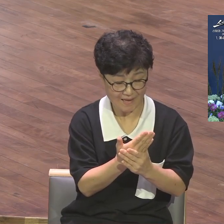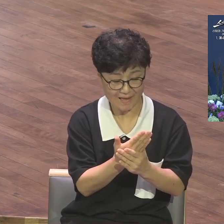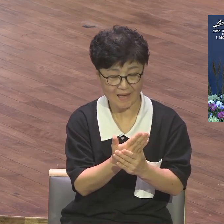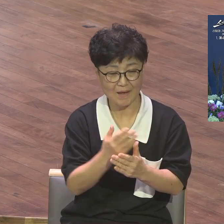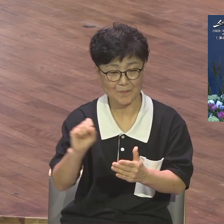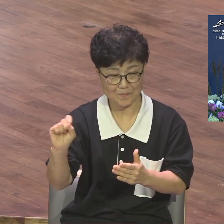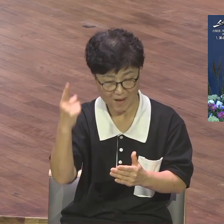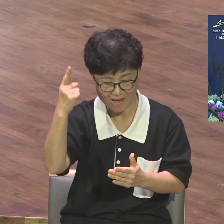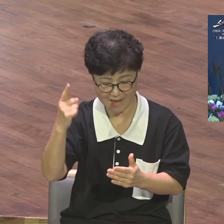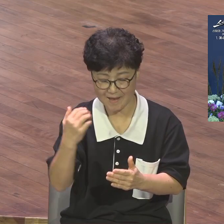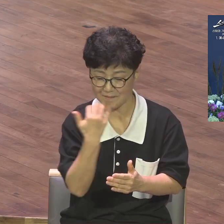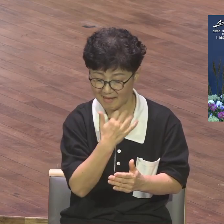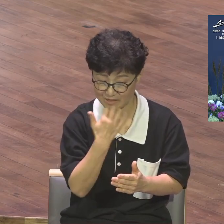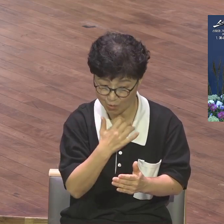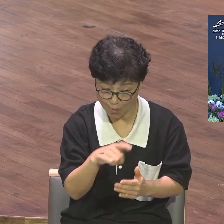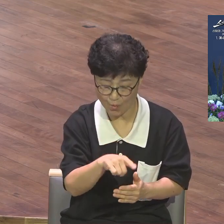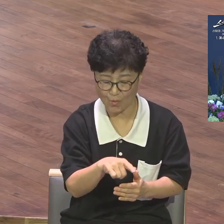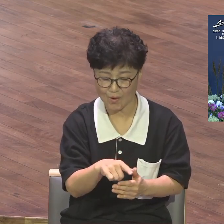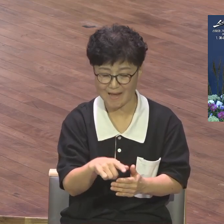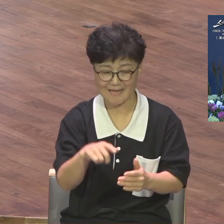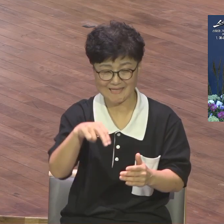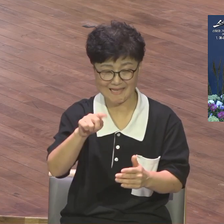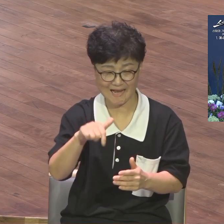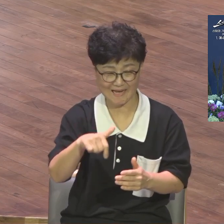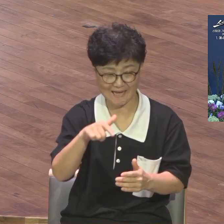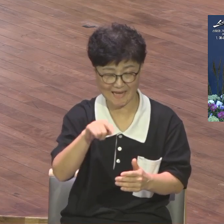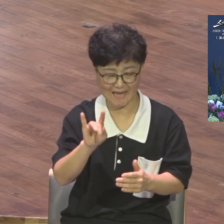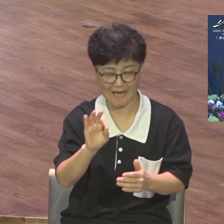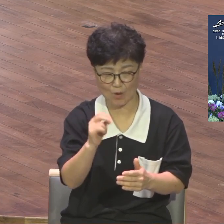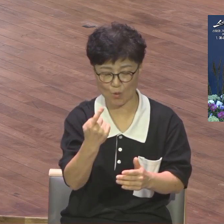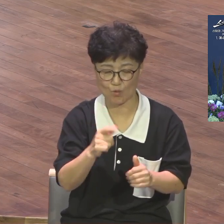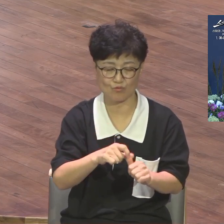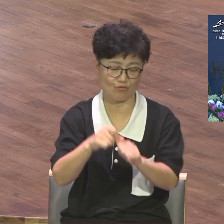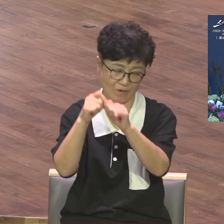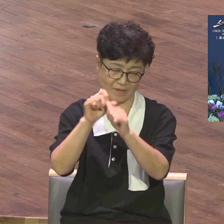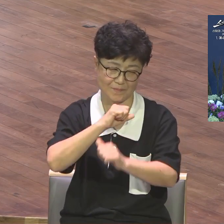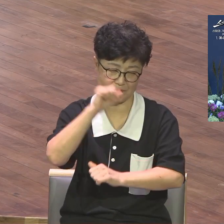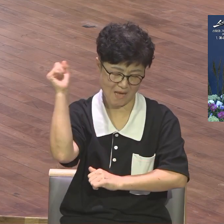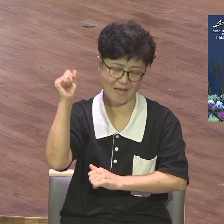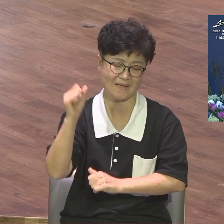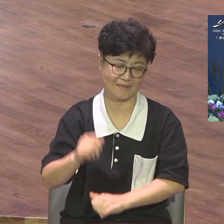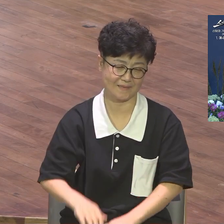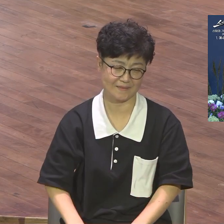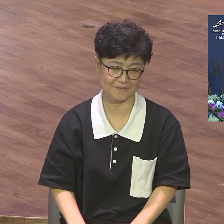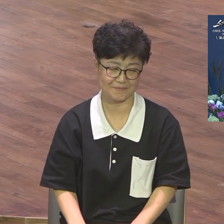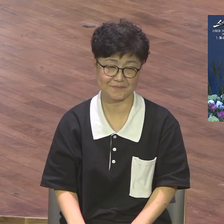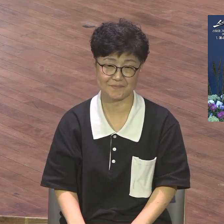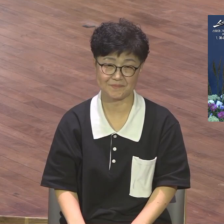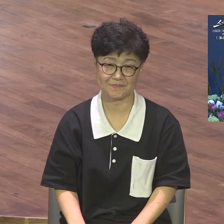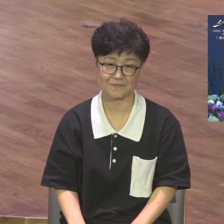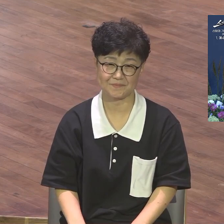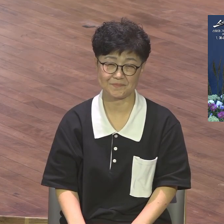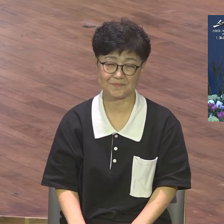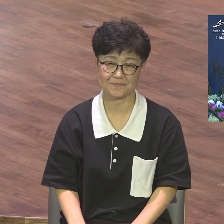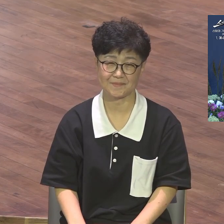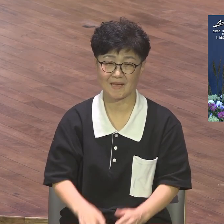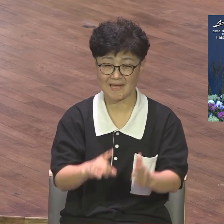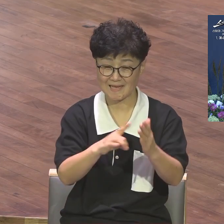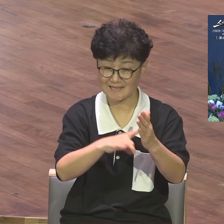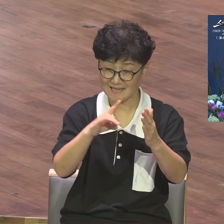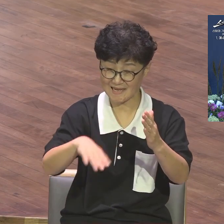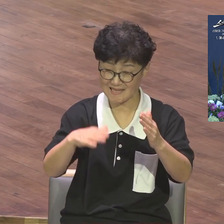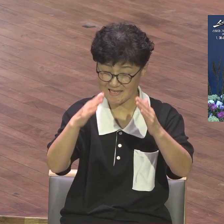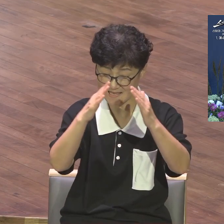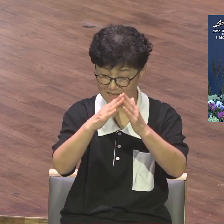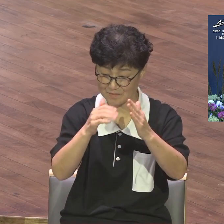수 있었던 것입니다. 내가 오늘 내 집에 유하여야 하겠다. 예수께서 말씀하신 것, 당시 세례집에는 어떤 사람도